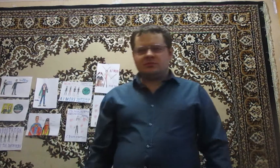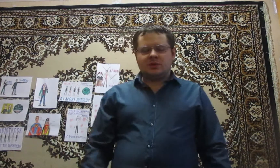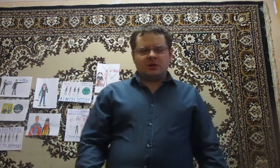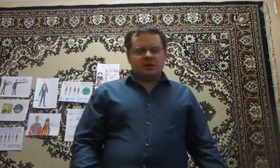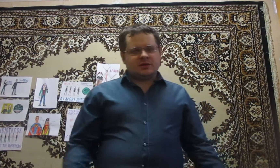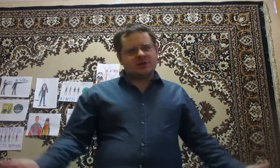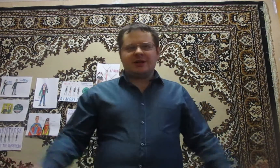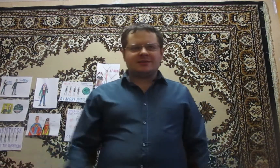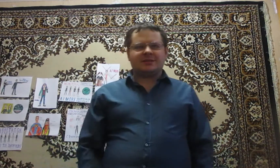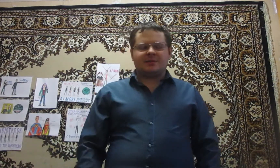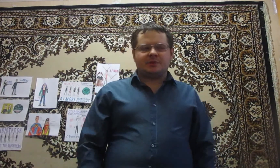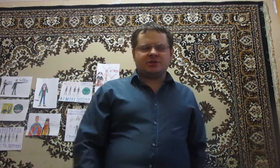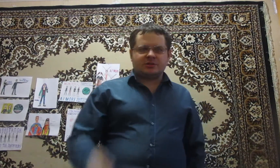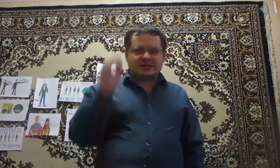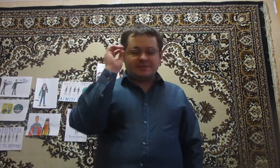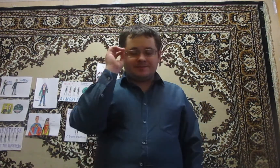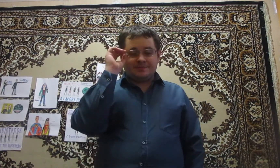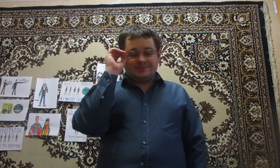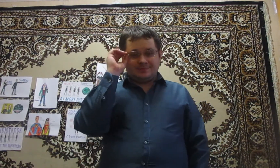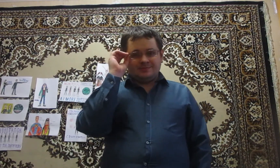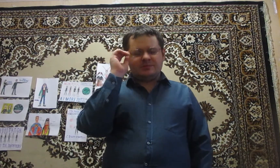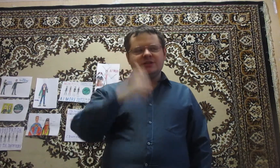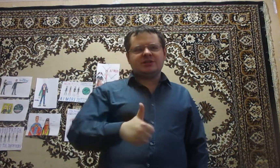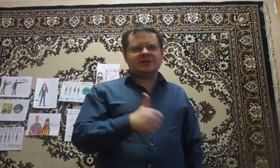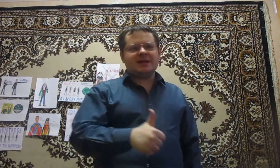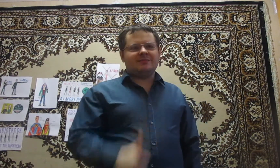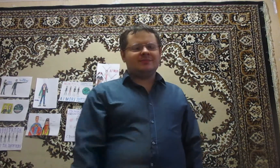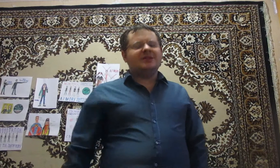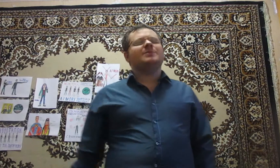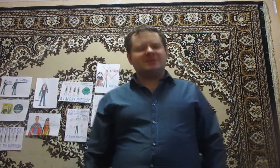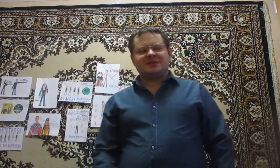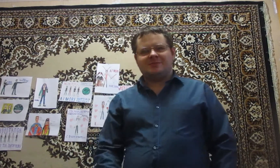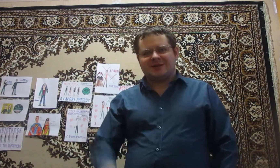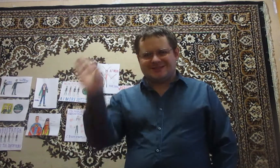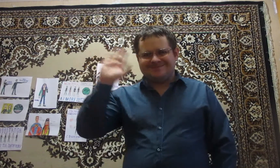Так что как-то так получилось. Поддержите лайком и спасибо за внимание.